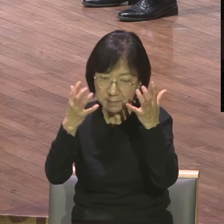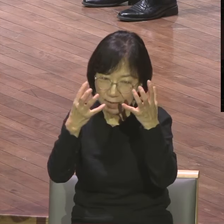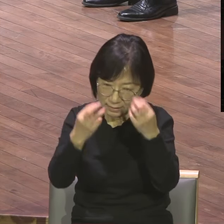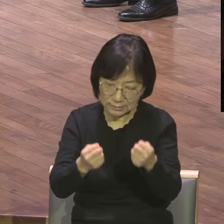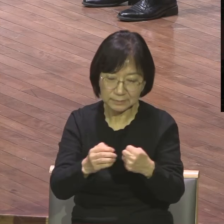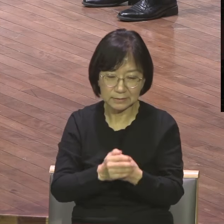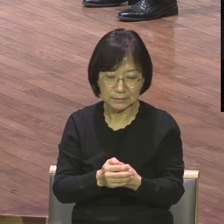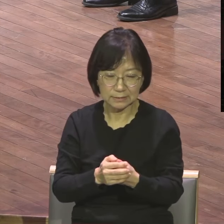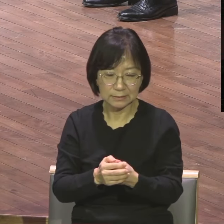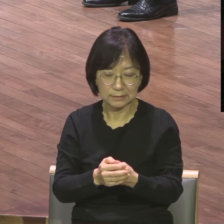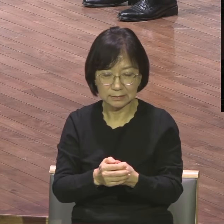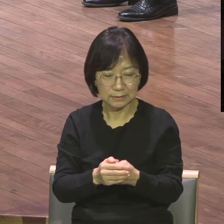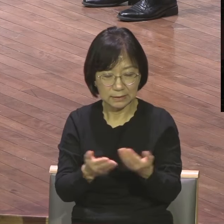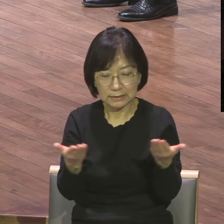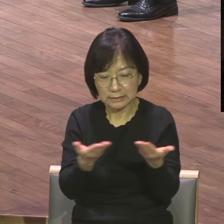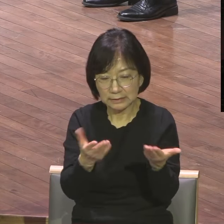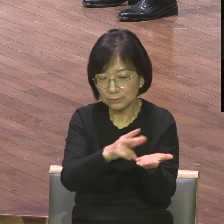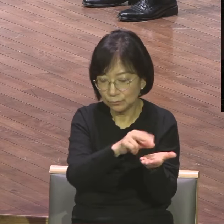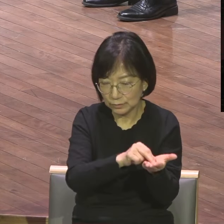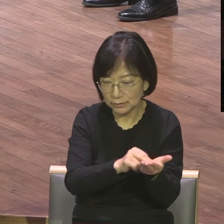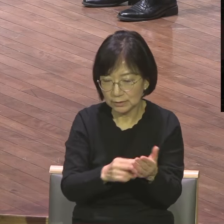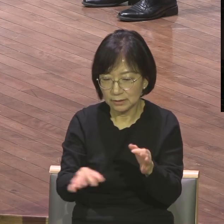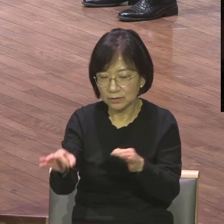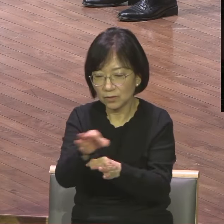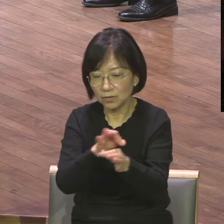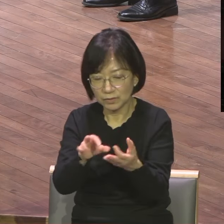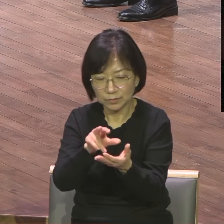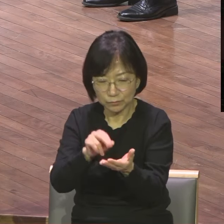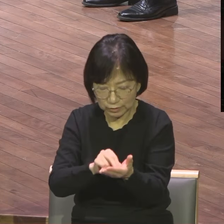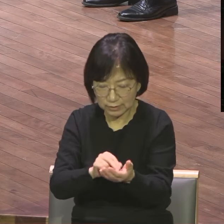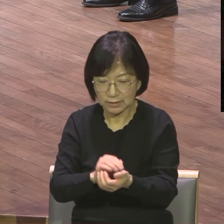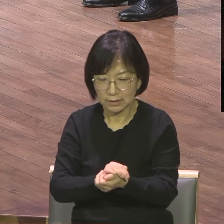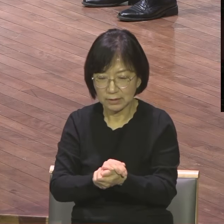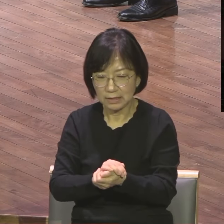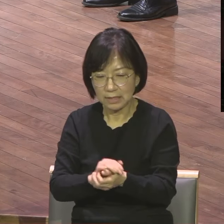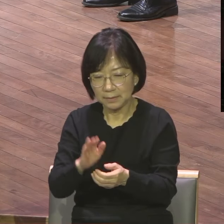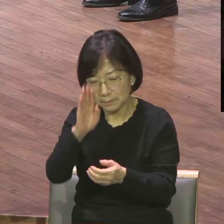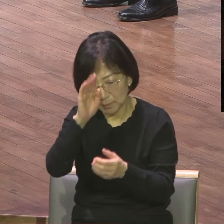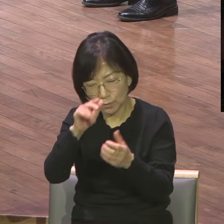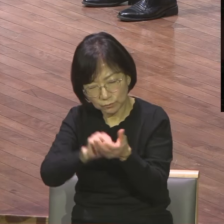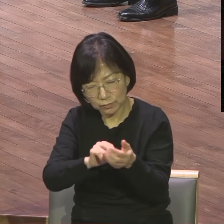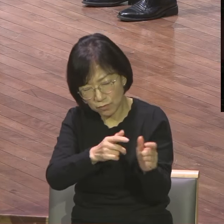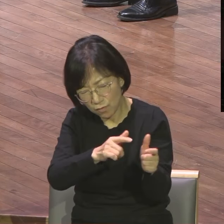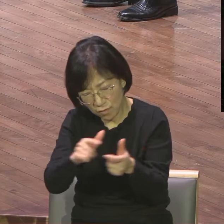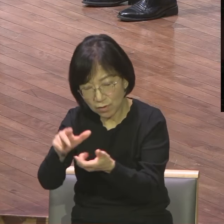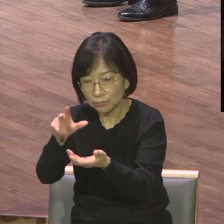사업의 문제, 답답한 문제 너무 많습니다. 굳게 닫힌 옥문이 너무도 많습니다.